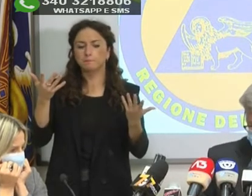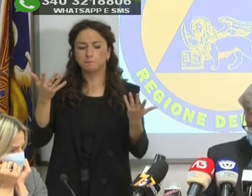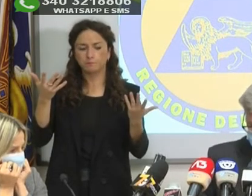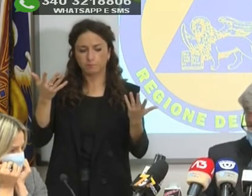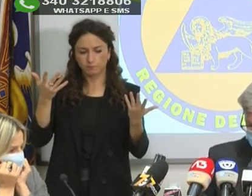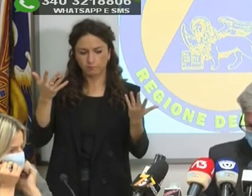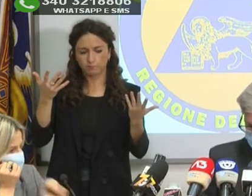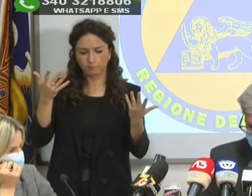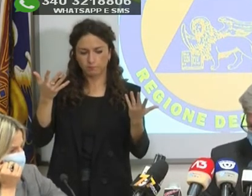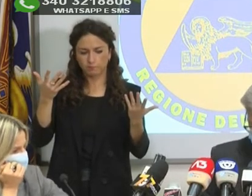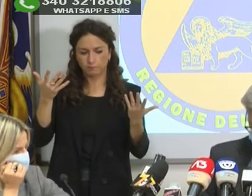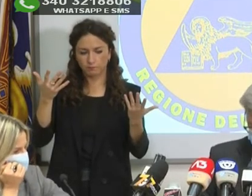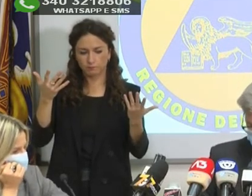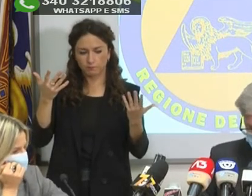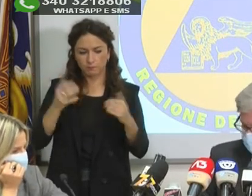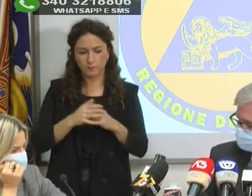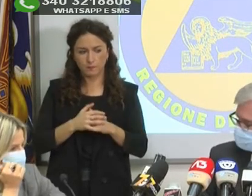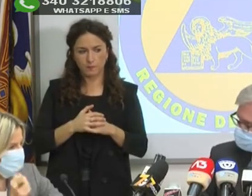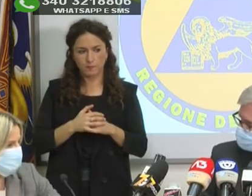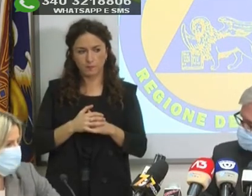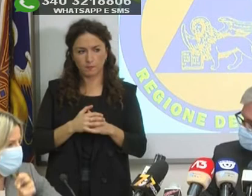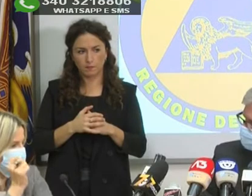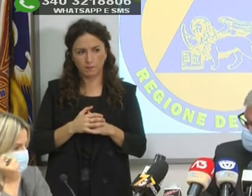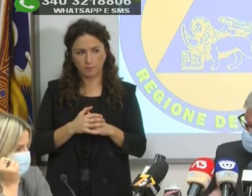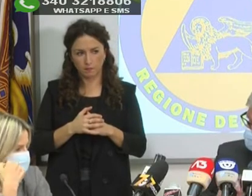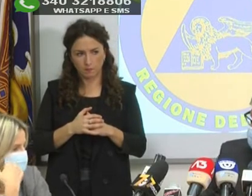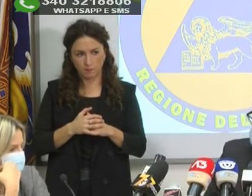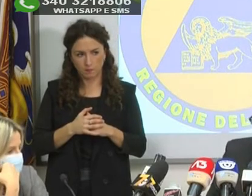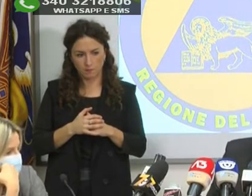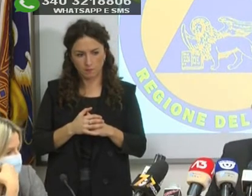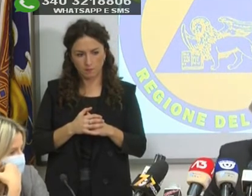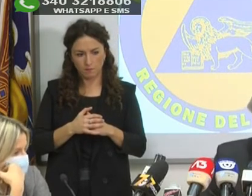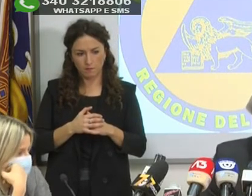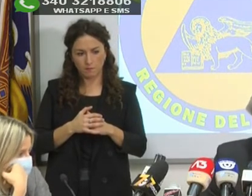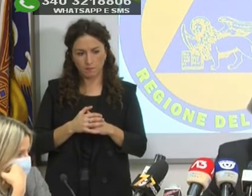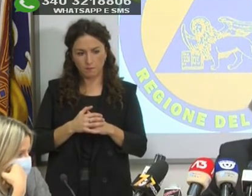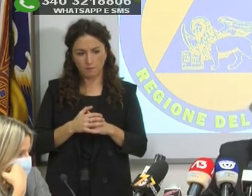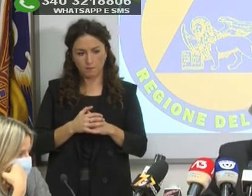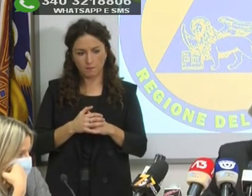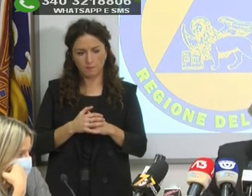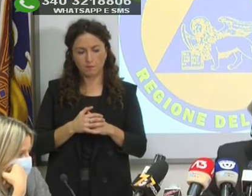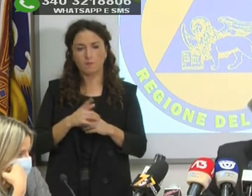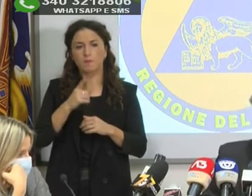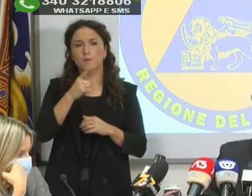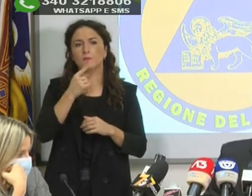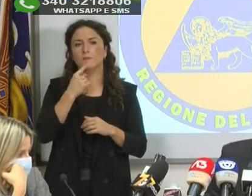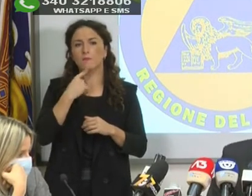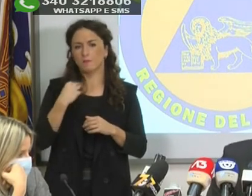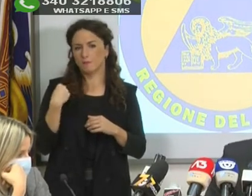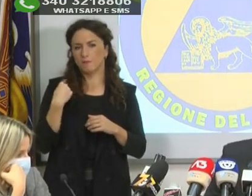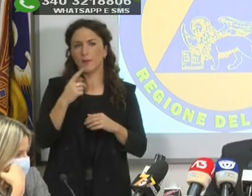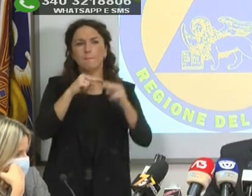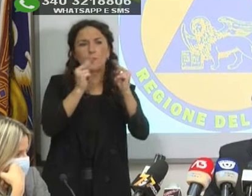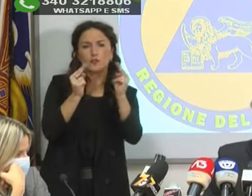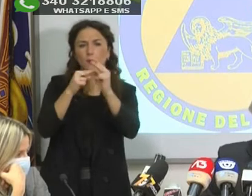che è suddiviso per... No, ma non mi importa che sia aggiornato, ha chiesto una cosa diversa. Ha chiesto qual è l'asticella per provincia,